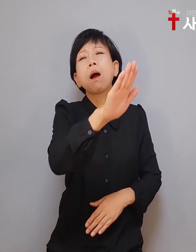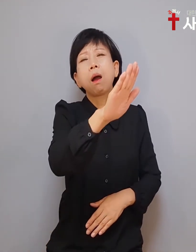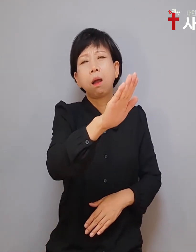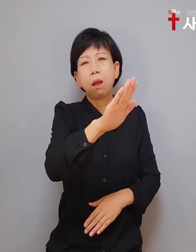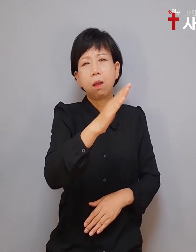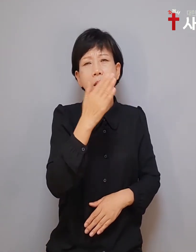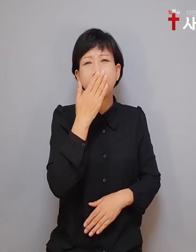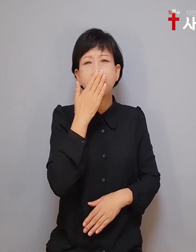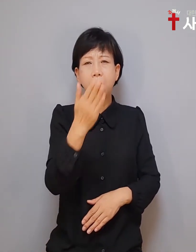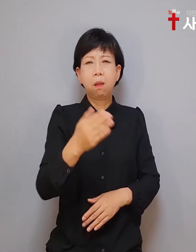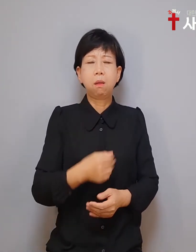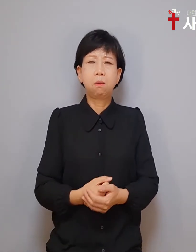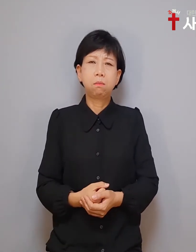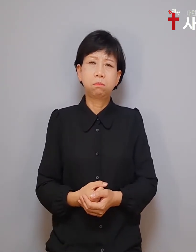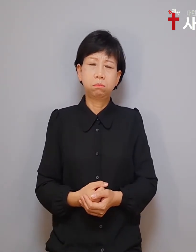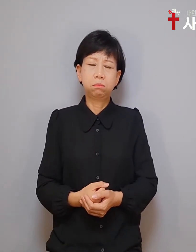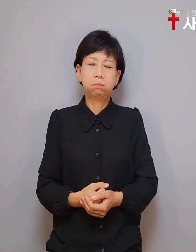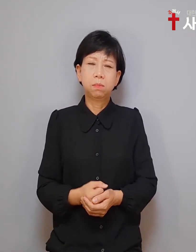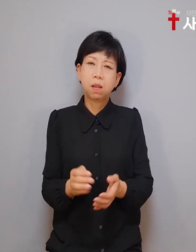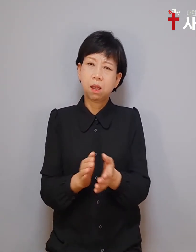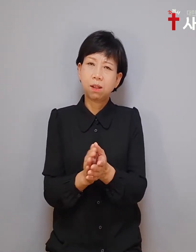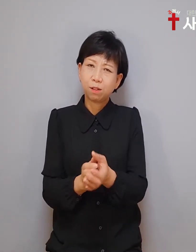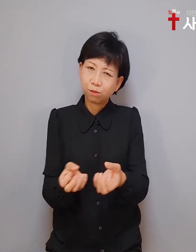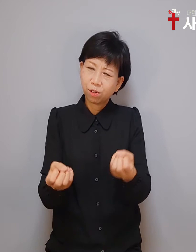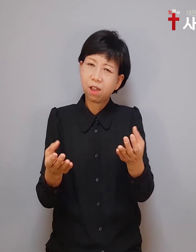좀 더 버텨보시자고요.